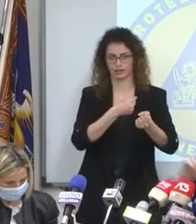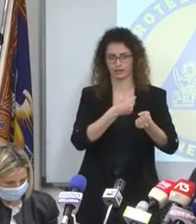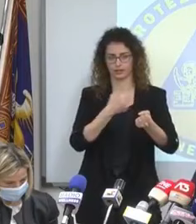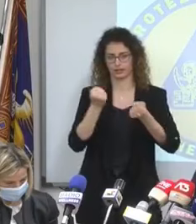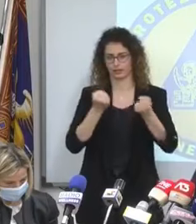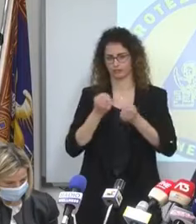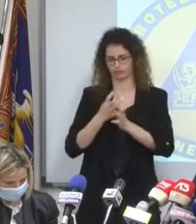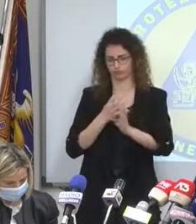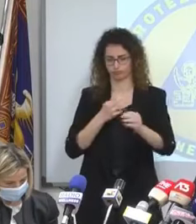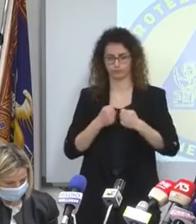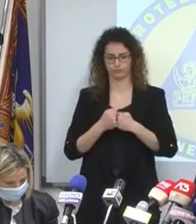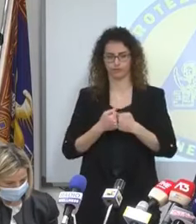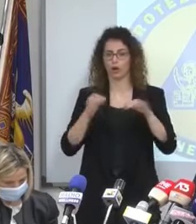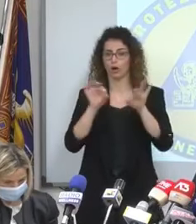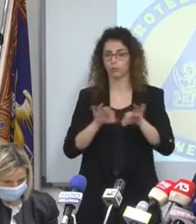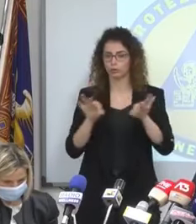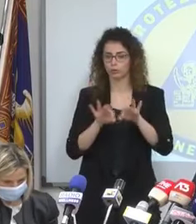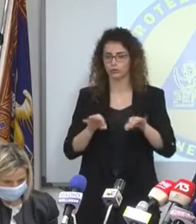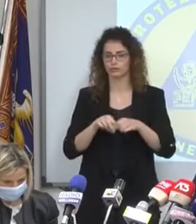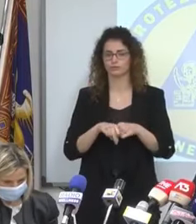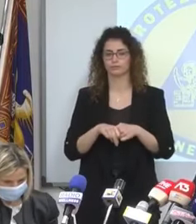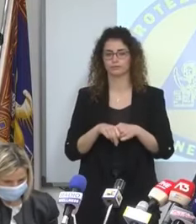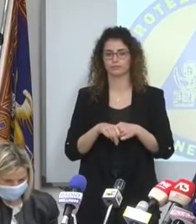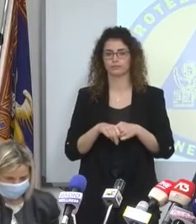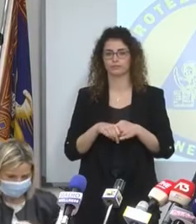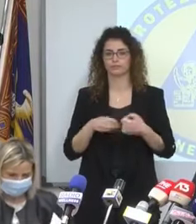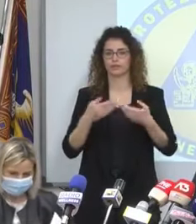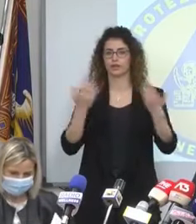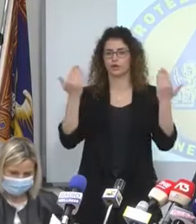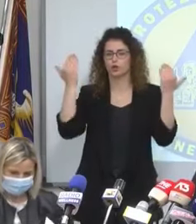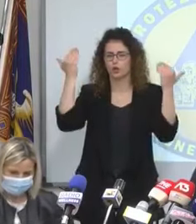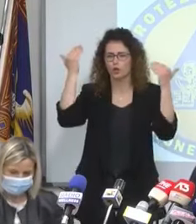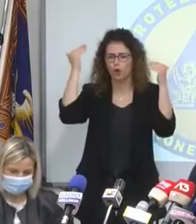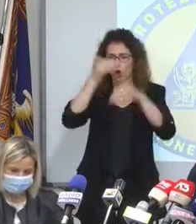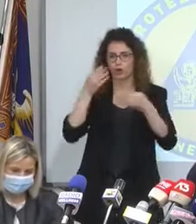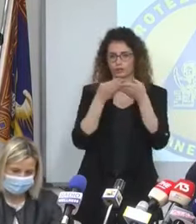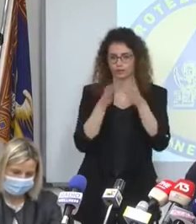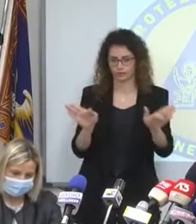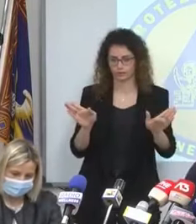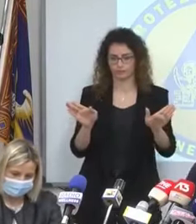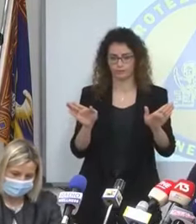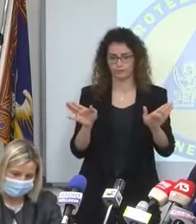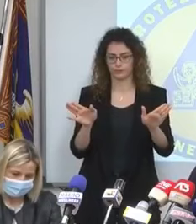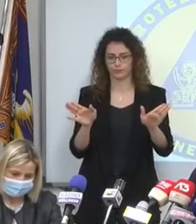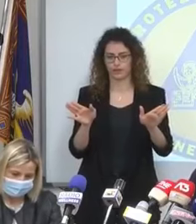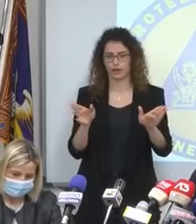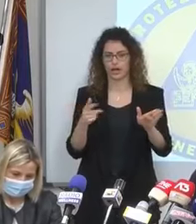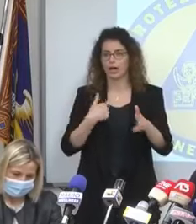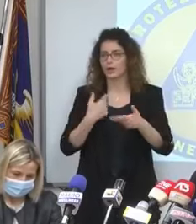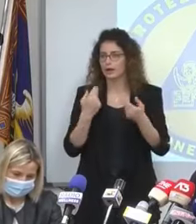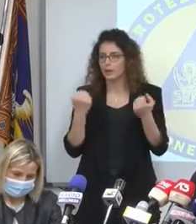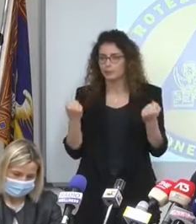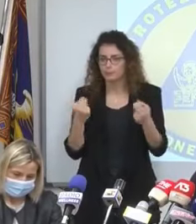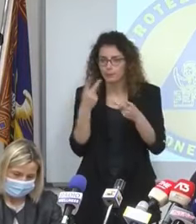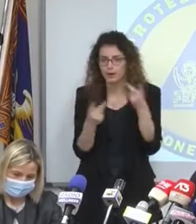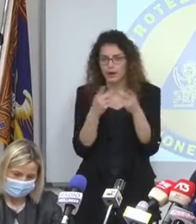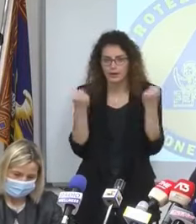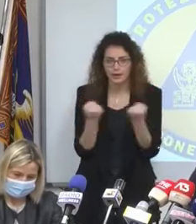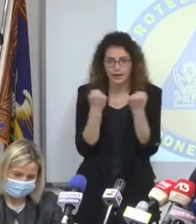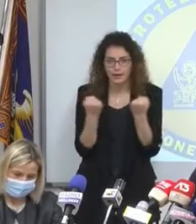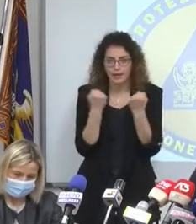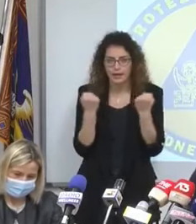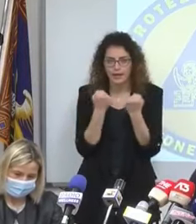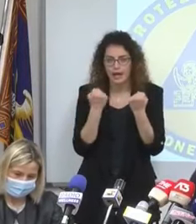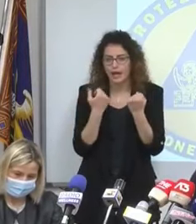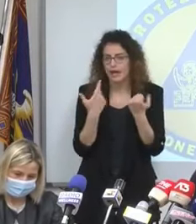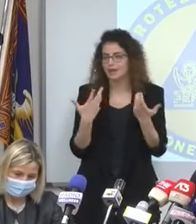Drive-in e drive-thru. Sono pronti con le aperture notturne. Però siamo a fare le esercitazioni così a